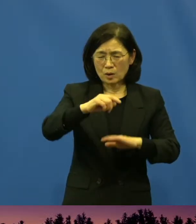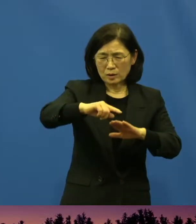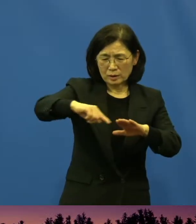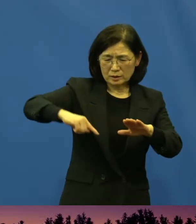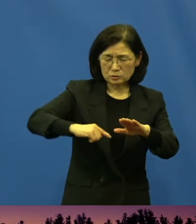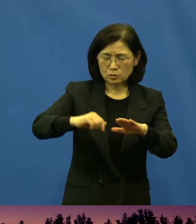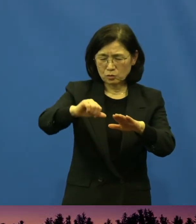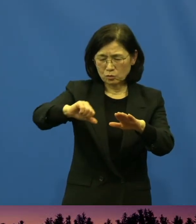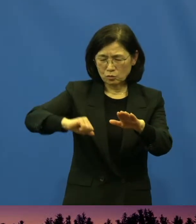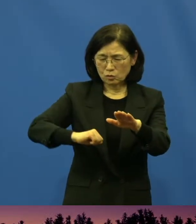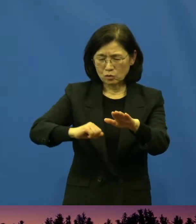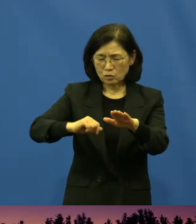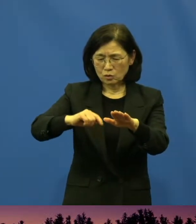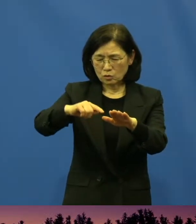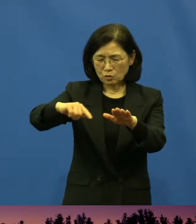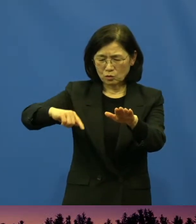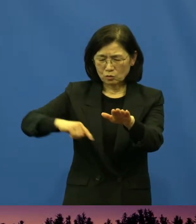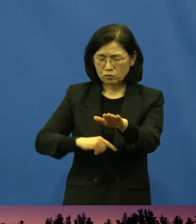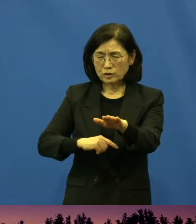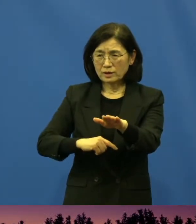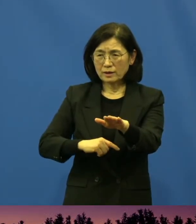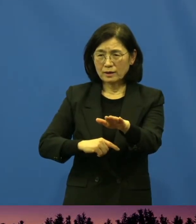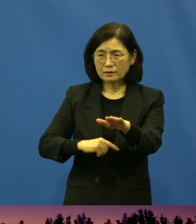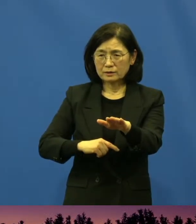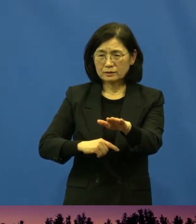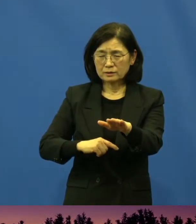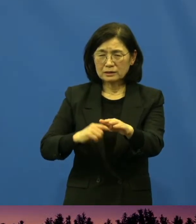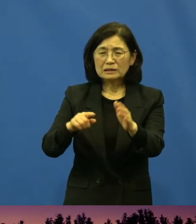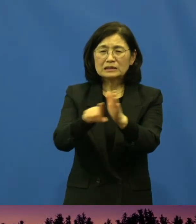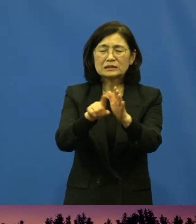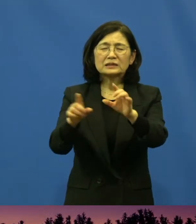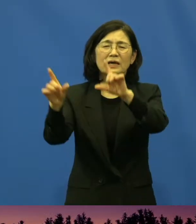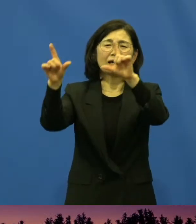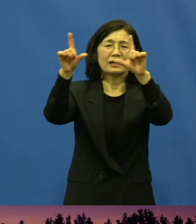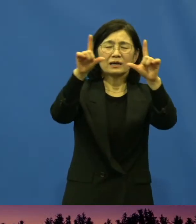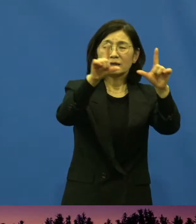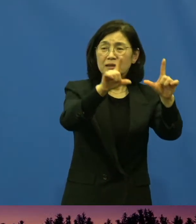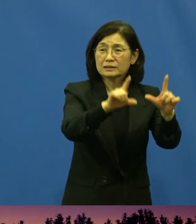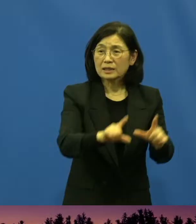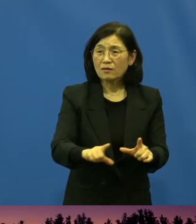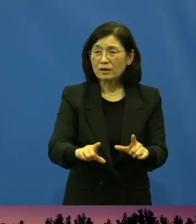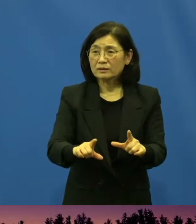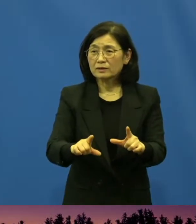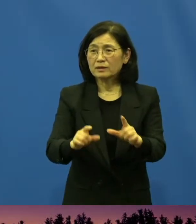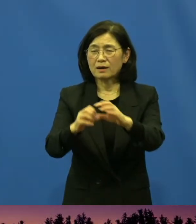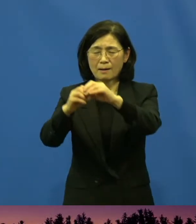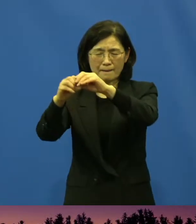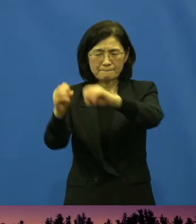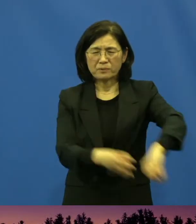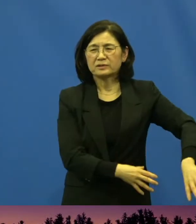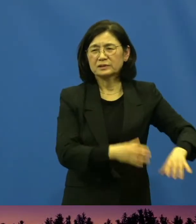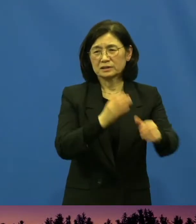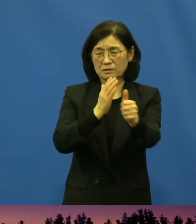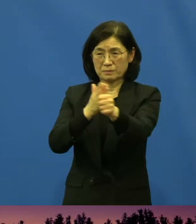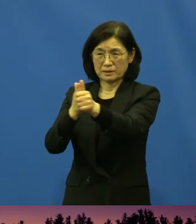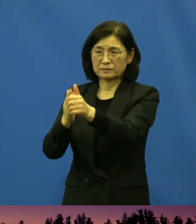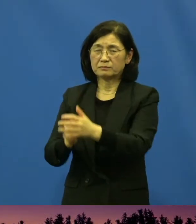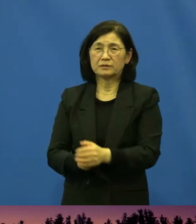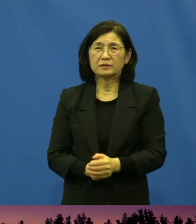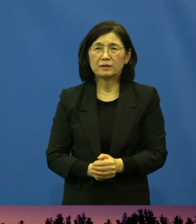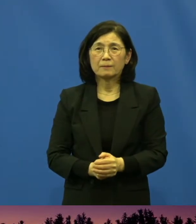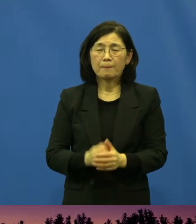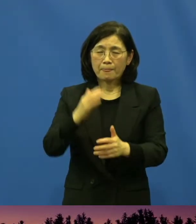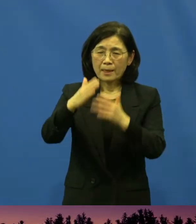늘 뺑뺑이를 도는 신앙생활을 청산하는 은혜가 있게 되기를 축원합니다. 하나님 앞에서 꿈꾸고 원했던